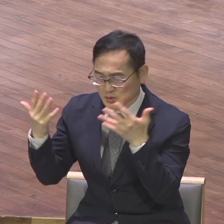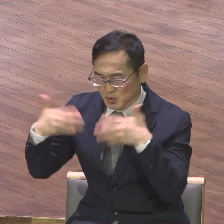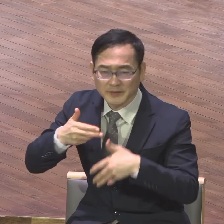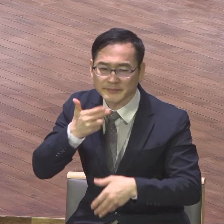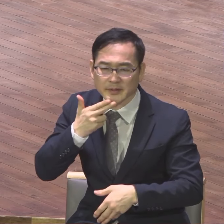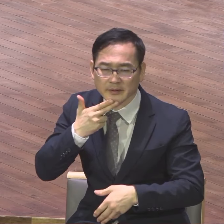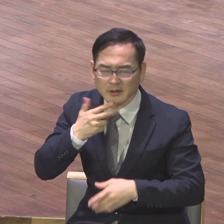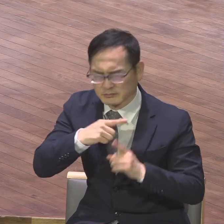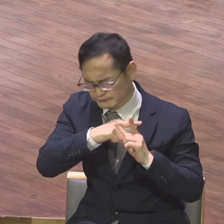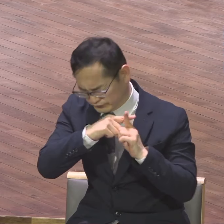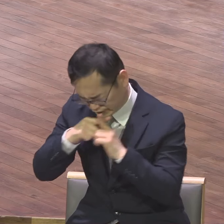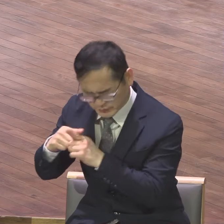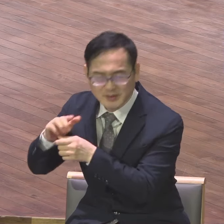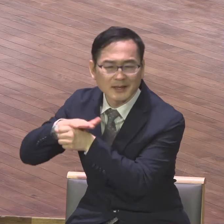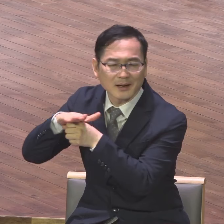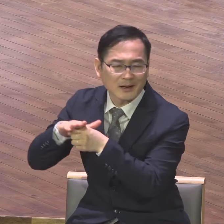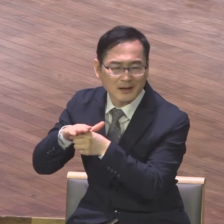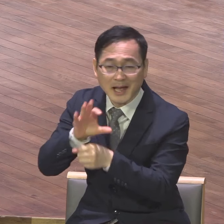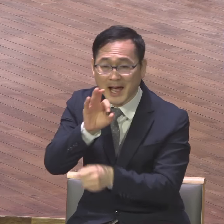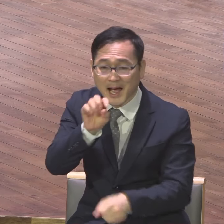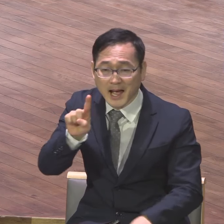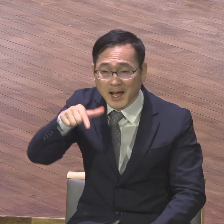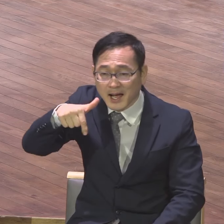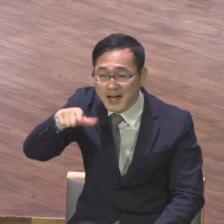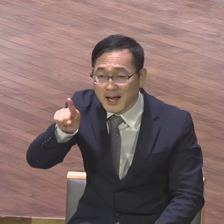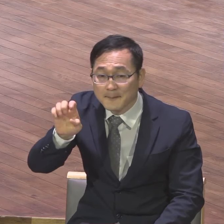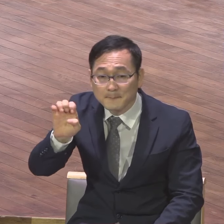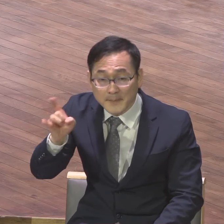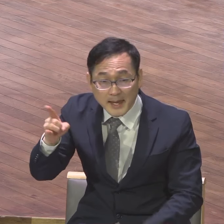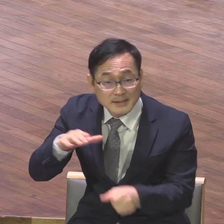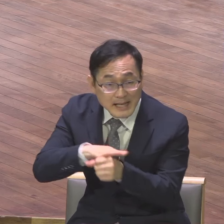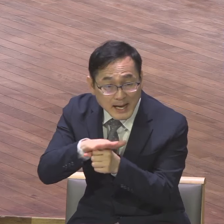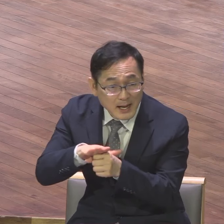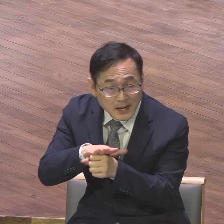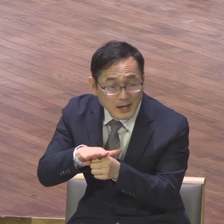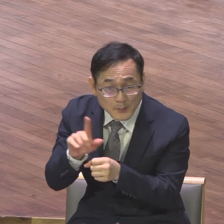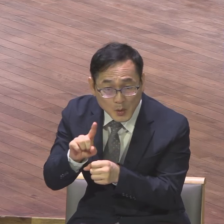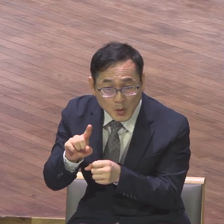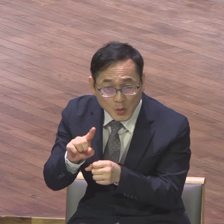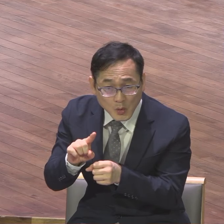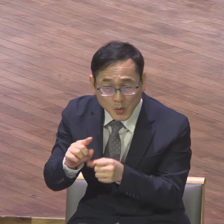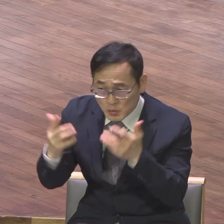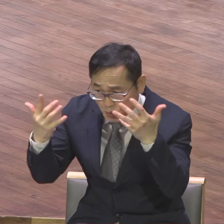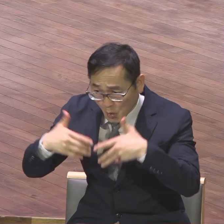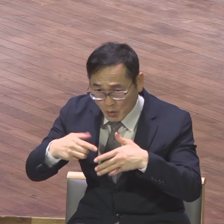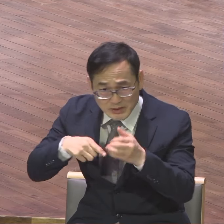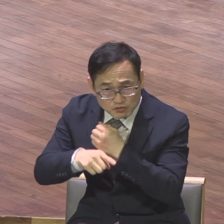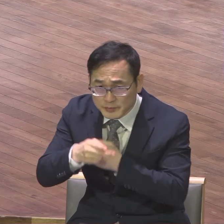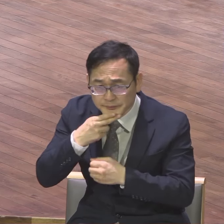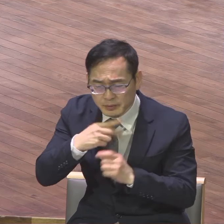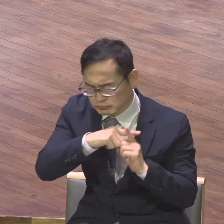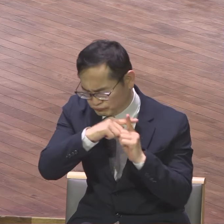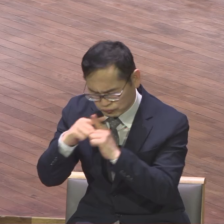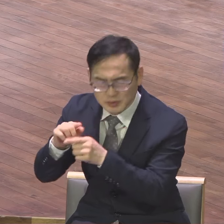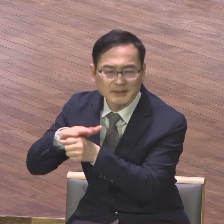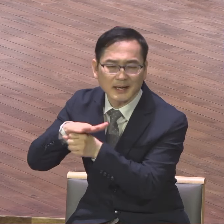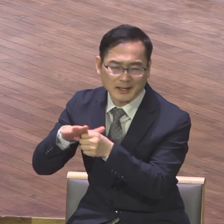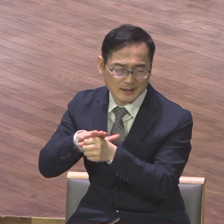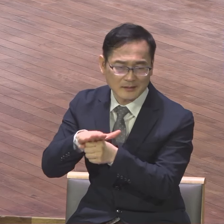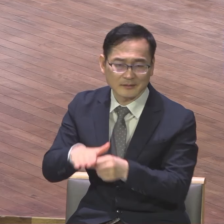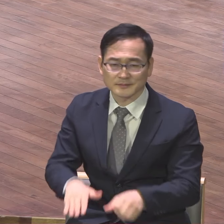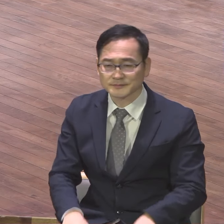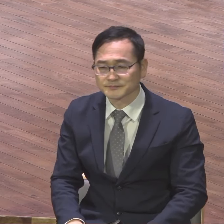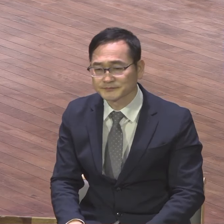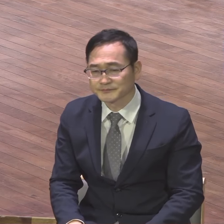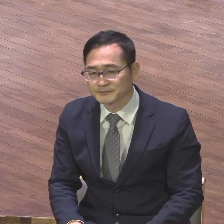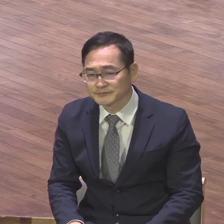사랑입니다. 아가페 사랑이, 아가페가 뭔 뜻이냐? 무조건적 사랑입니다. 이유 묻지 마. 어느